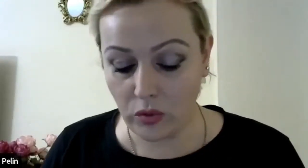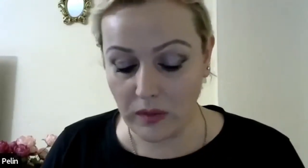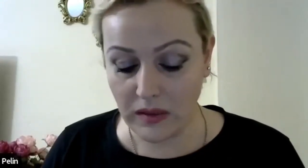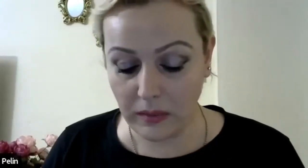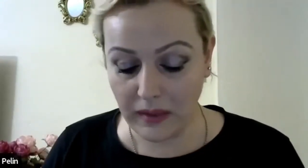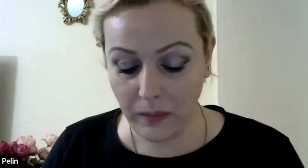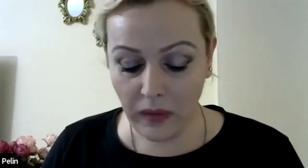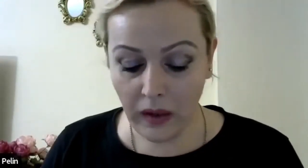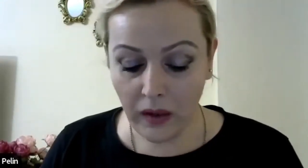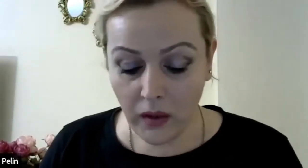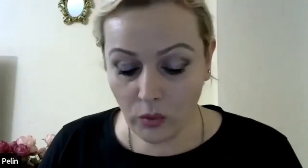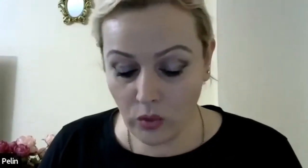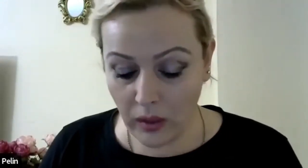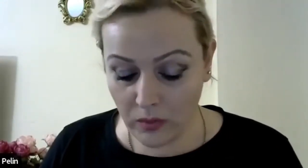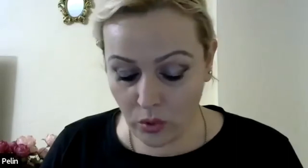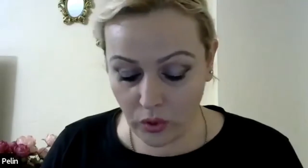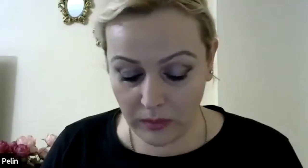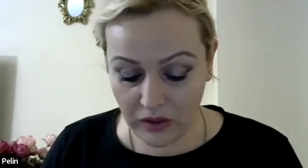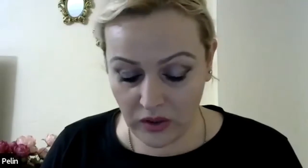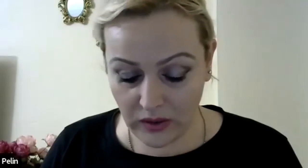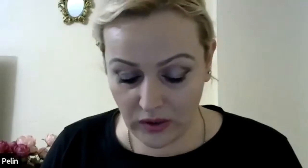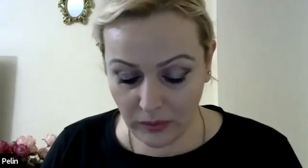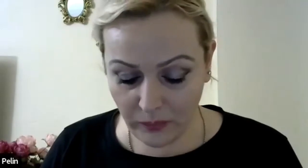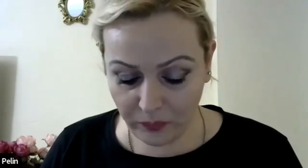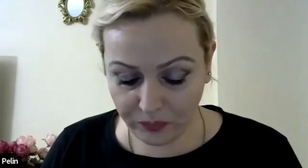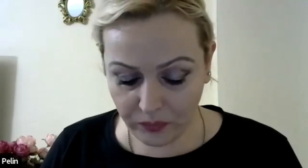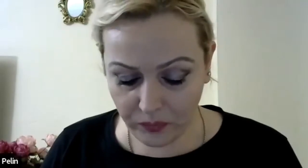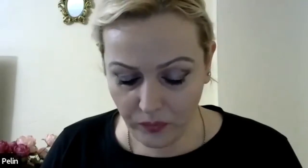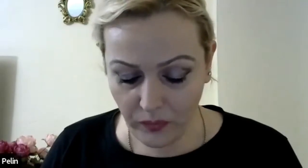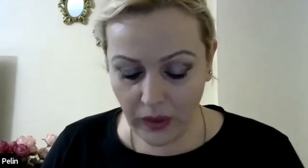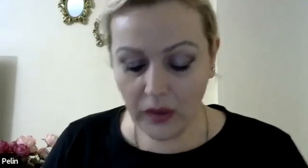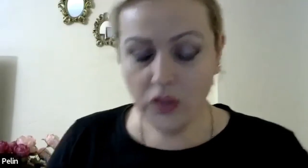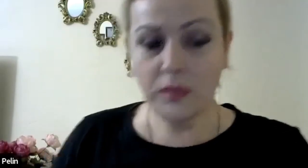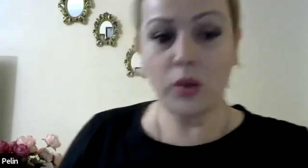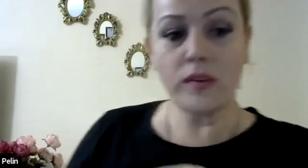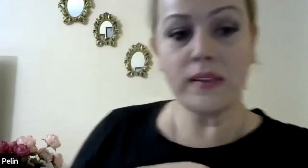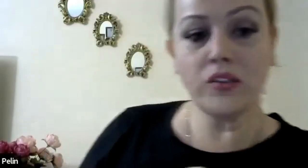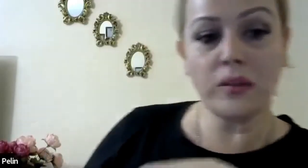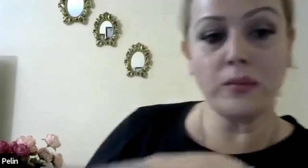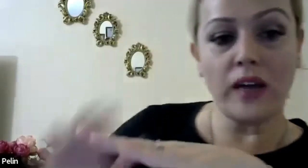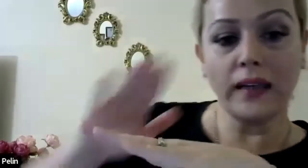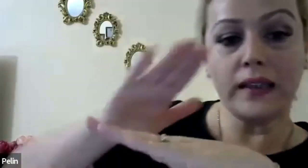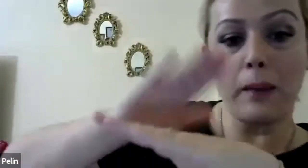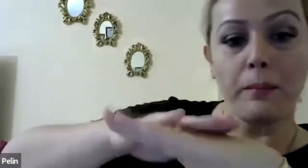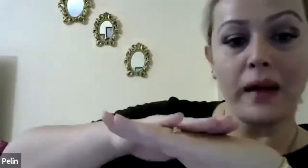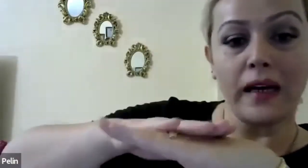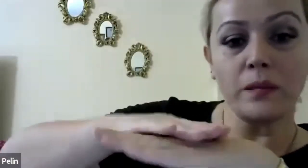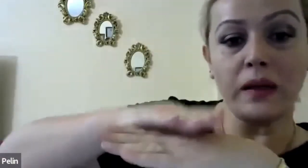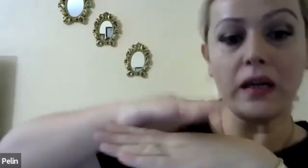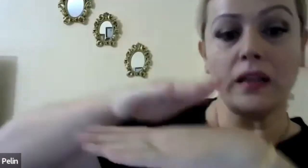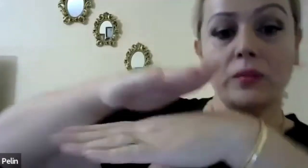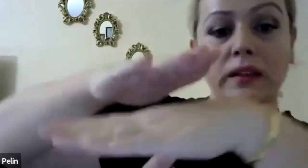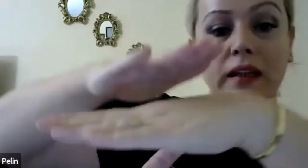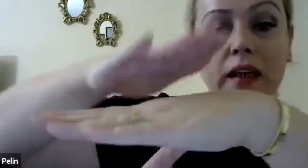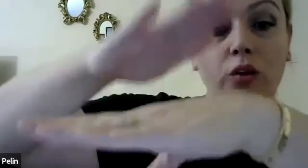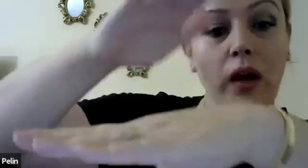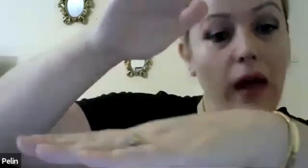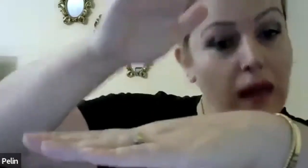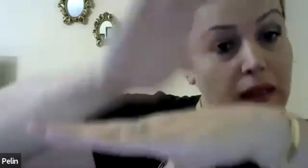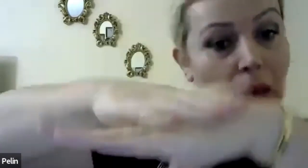duymasa bile. Dudağımızı okuyabileceği için. Şimdi göstereceğim işaret yapmak, etmek anlamına geliyor.